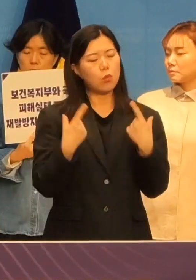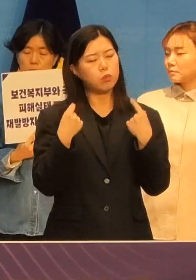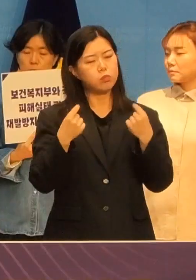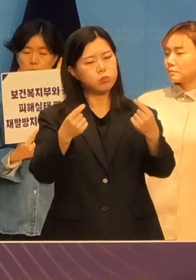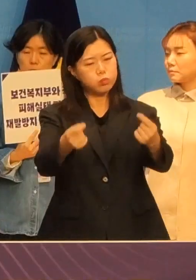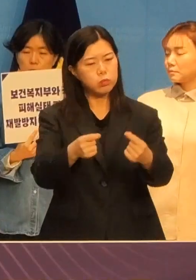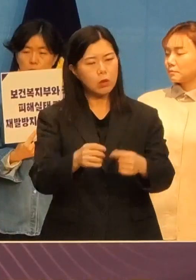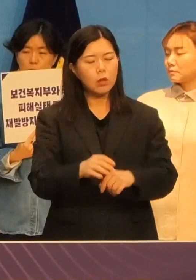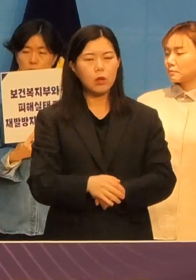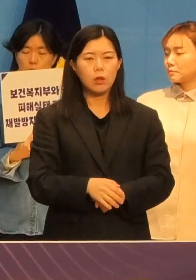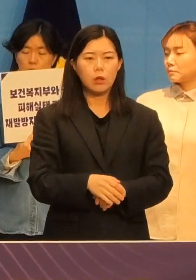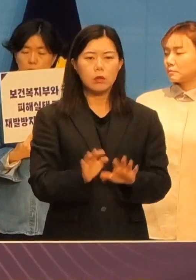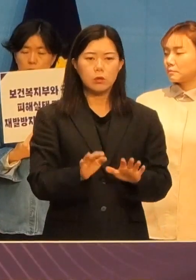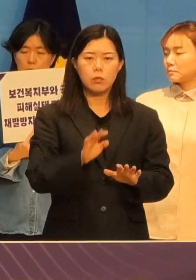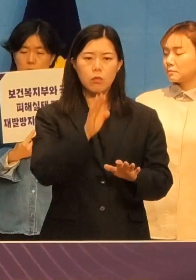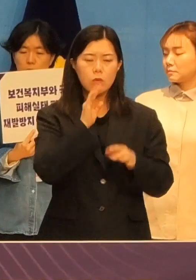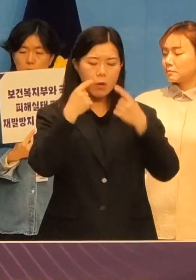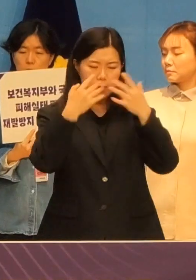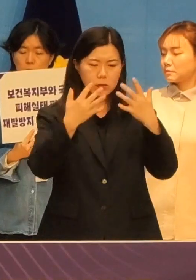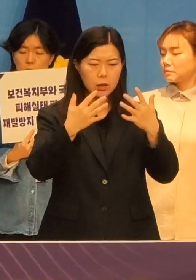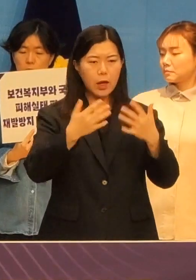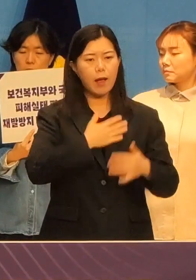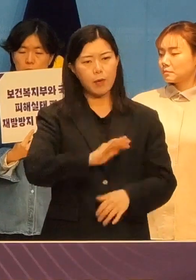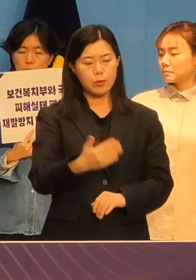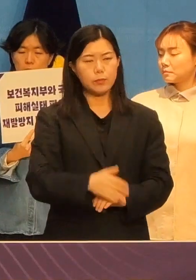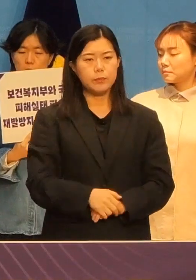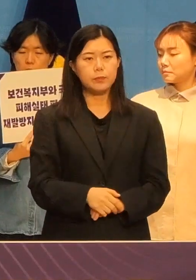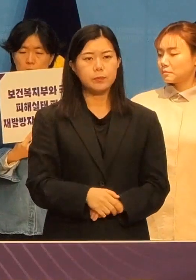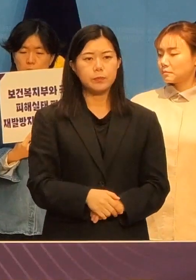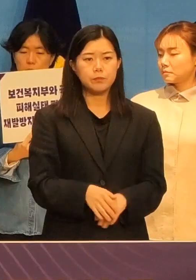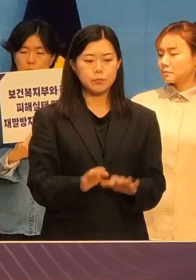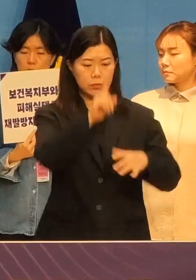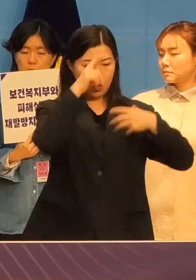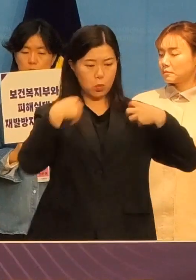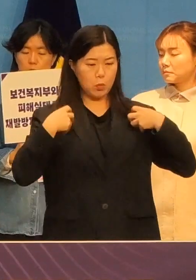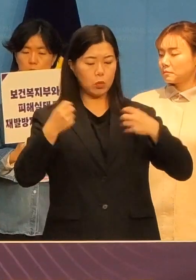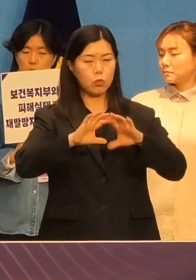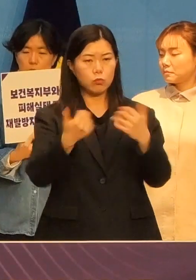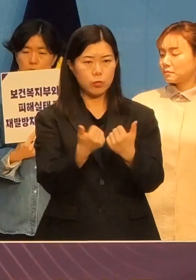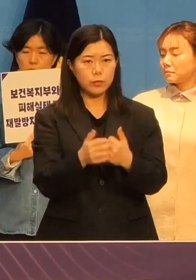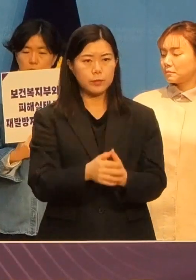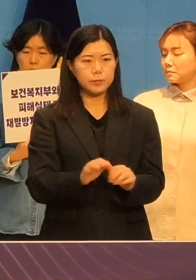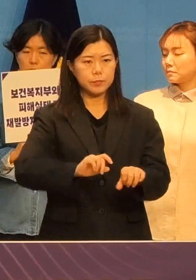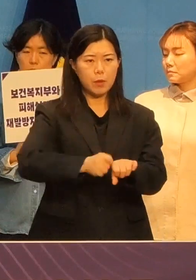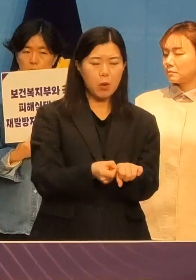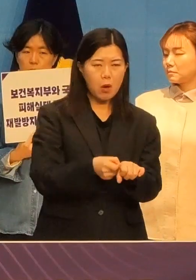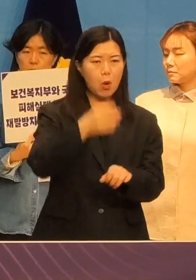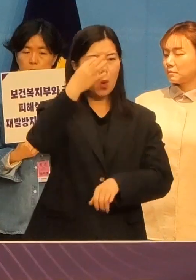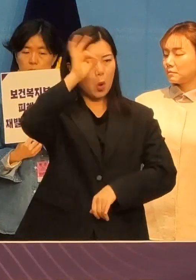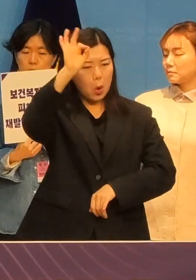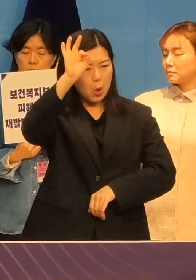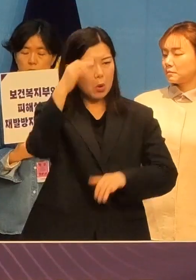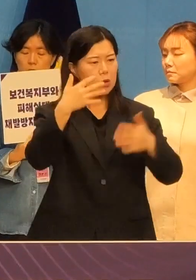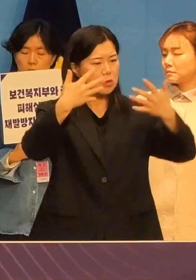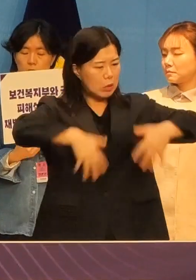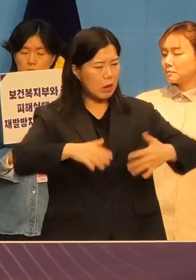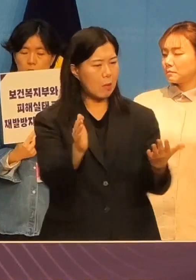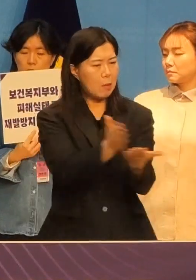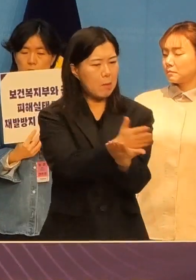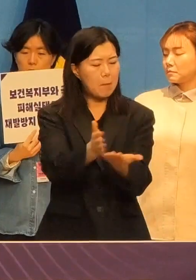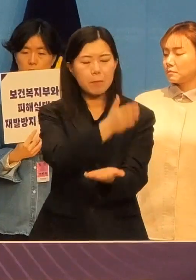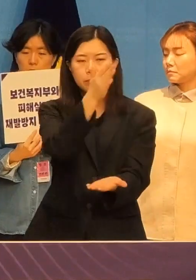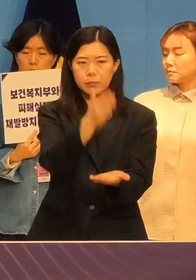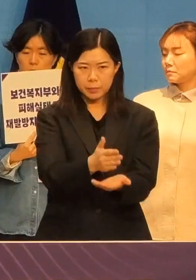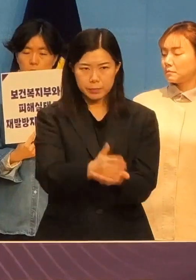있을 뿐임을 명백히 인식해야 합니다. 이제 정부와 국회는 처벌과 허용의 조건을 구분하기 위한 법이